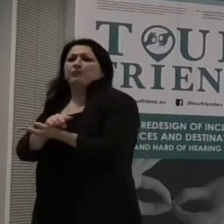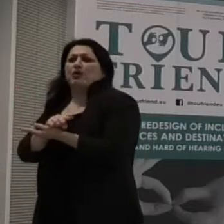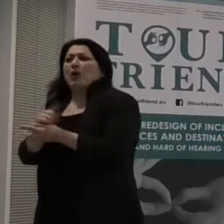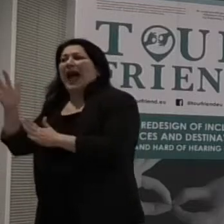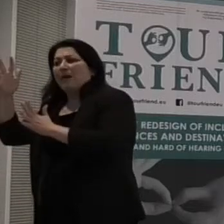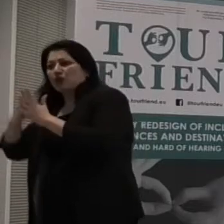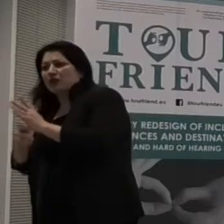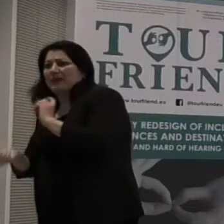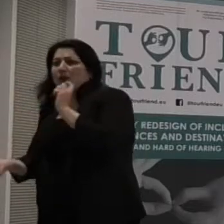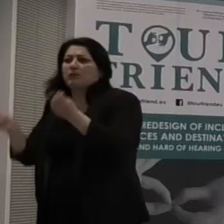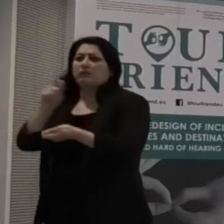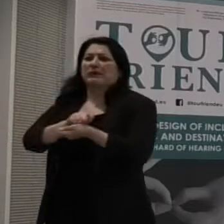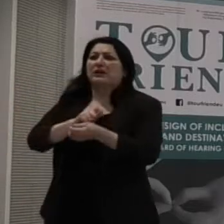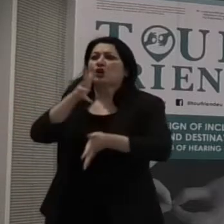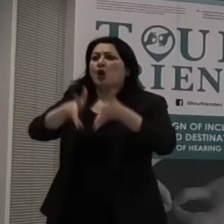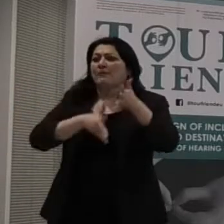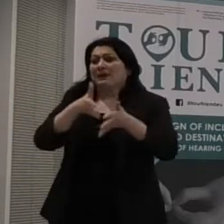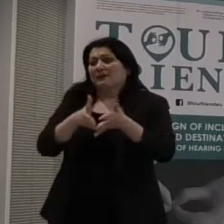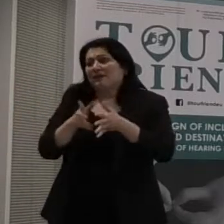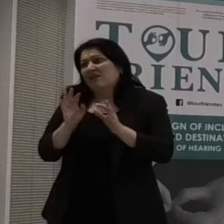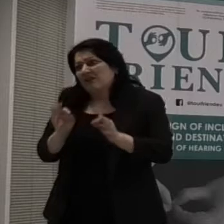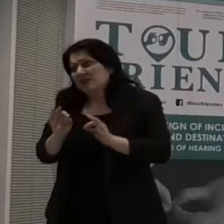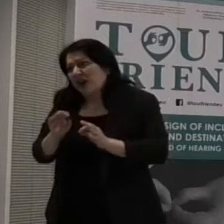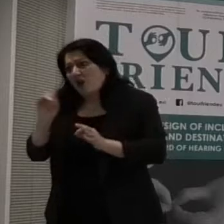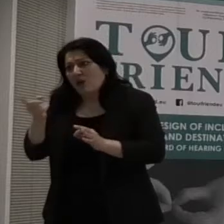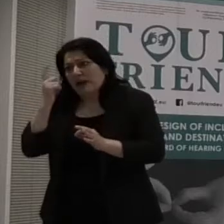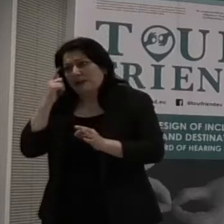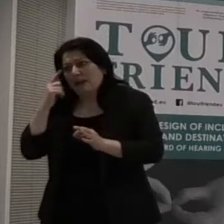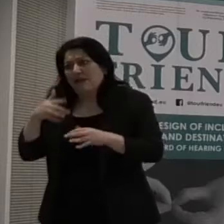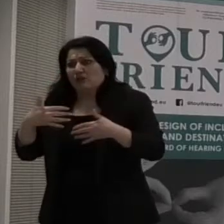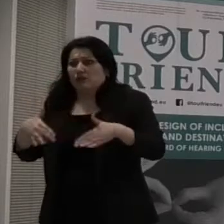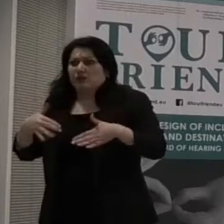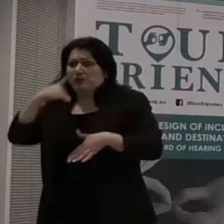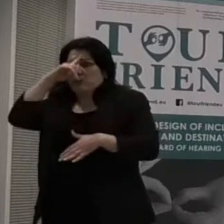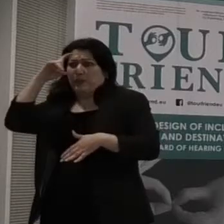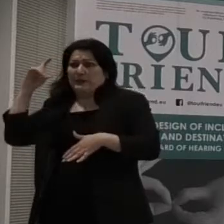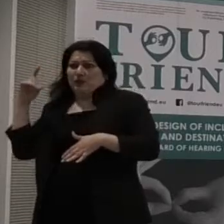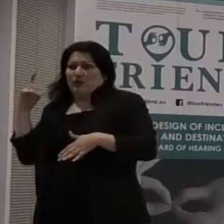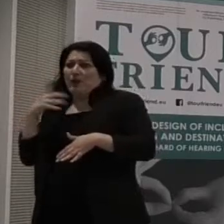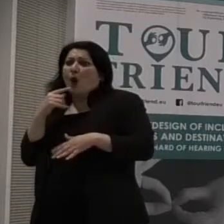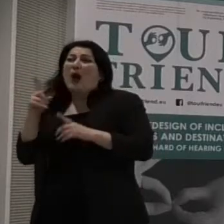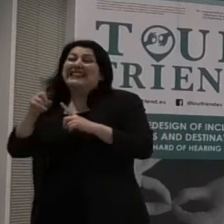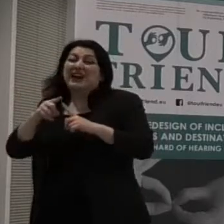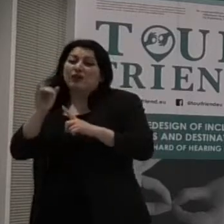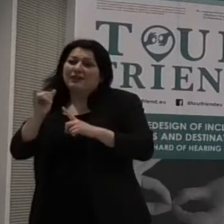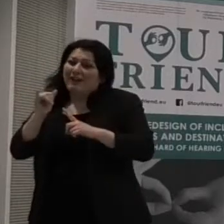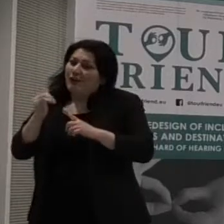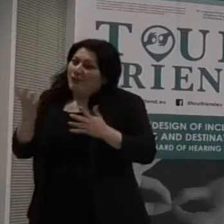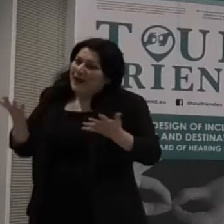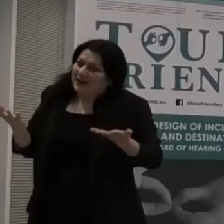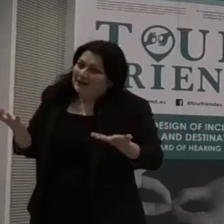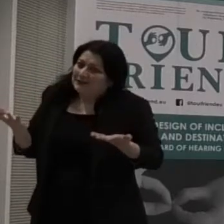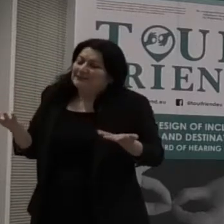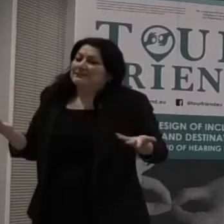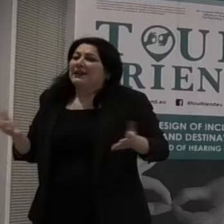σχέδιο. Αυτή τη στιγμή η τεχνολογία δεν έχει φτάσει σε αυτό το σημείο, που πραγματικά, γιατί η νοηματική, αν δεν το γνωρίζετε, δεν έχει να κάνει μόνο με τα